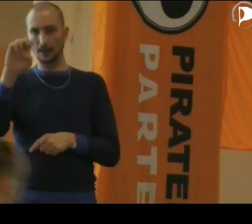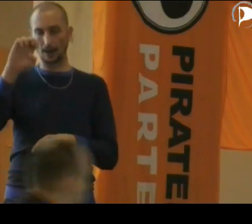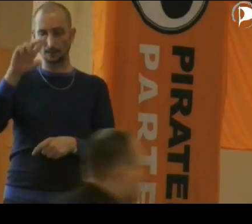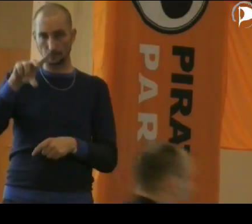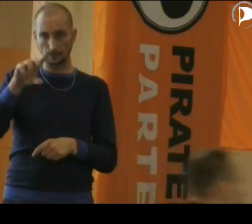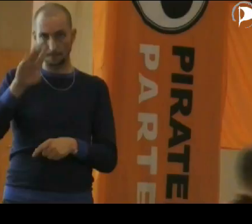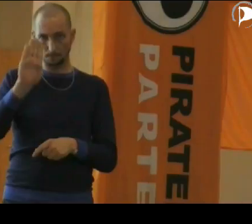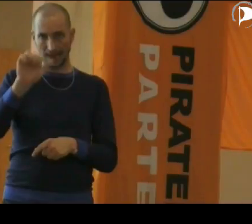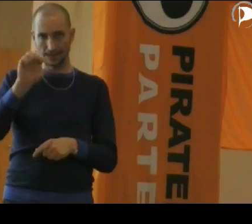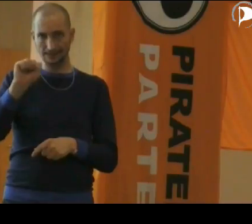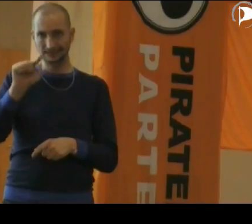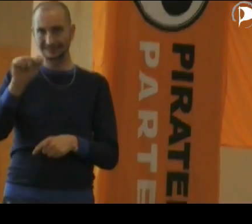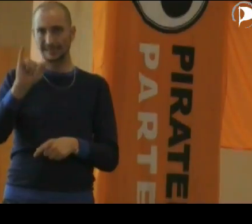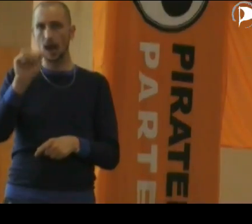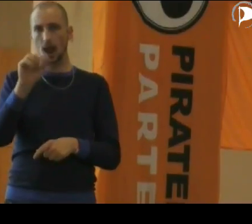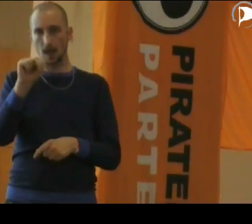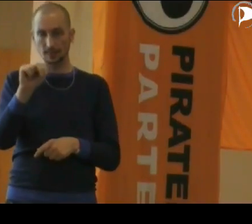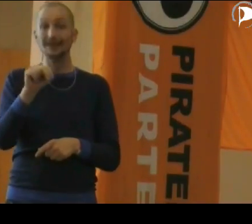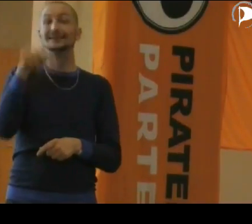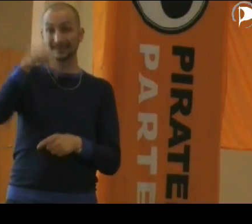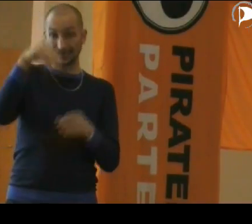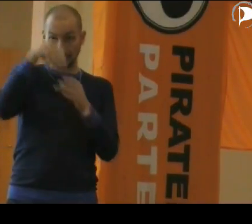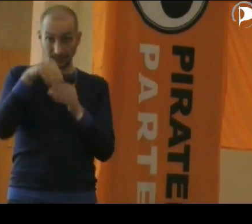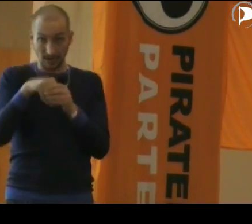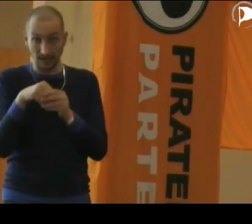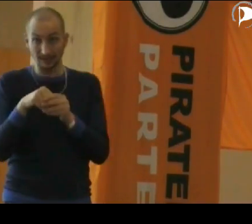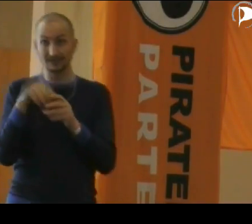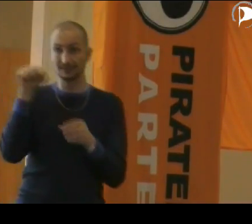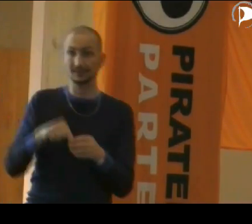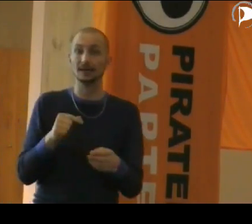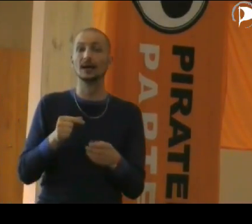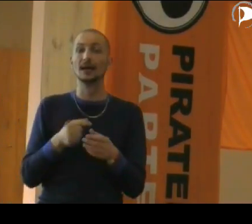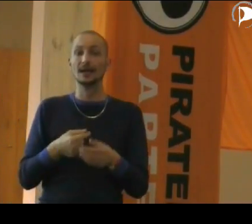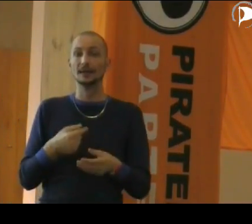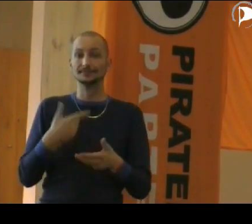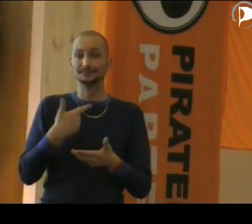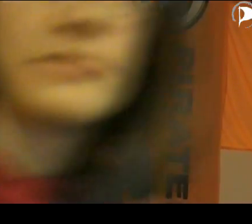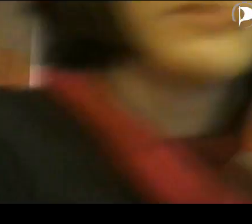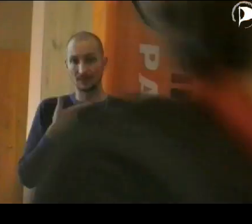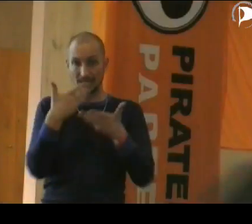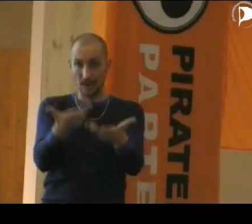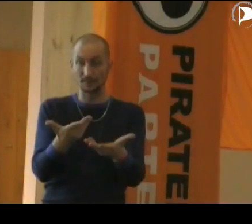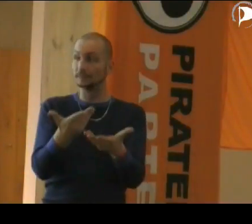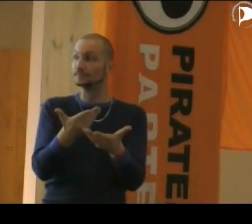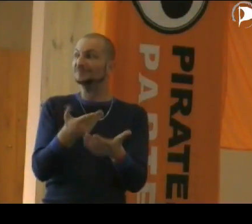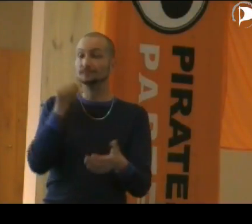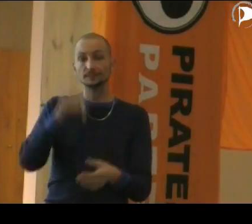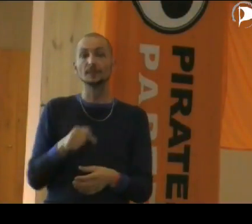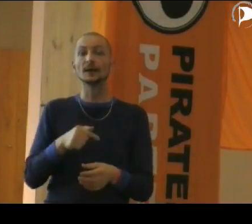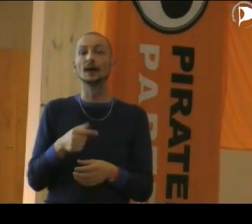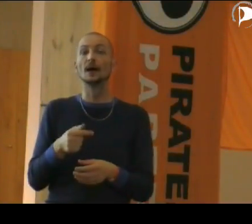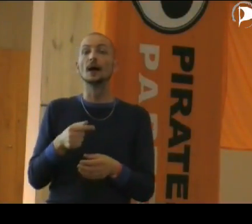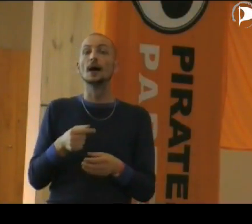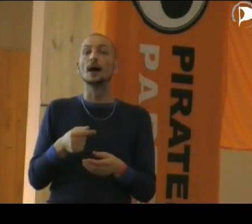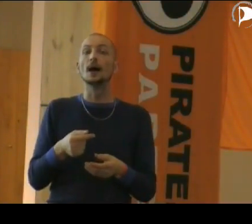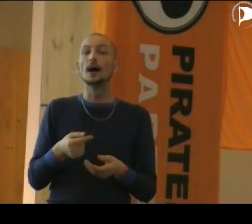unser programm aufgenommen aber wir müssen die inhalte der internet will dass wir ein paar an klausuren anstoßen